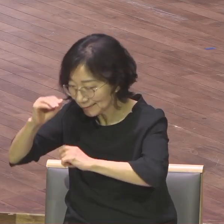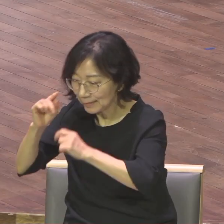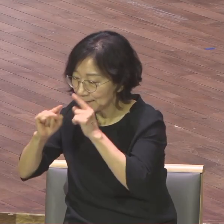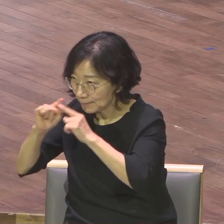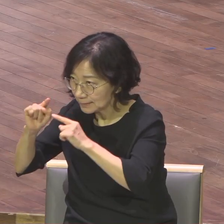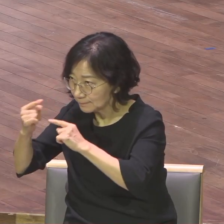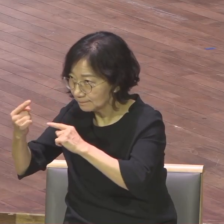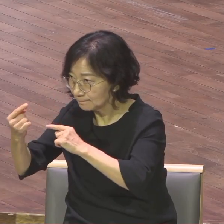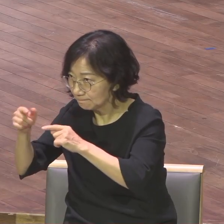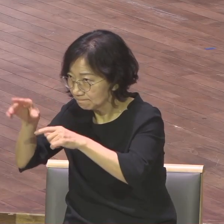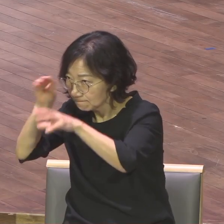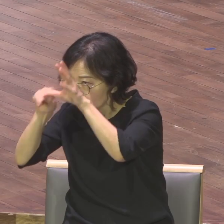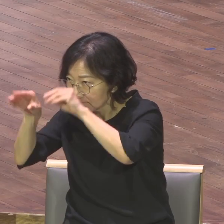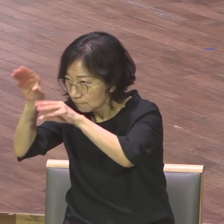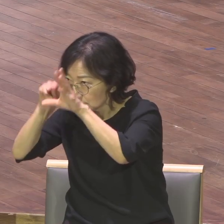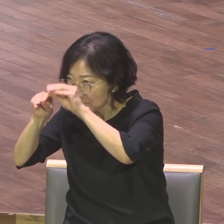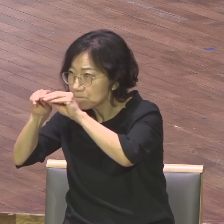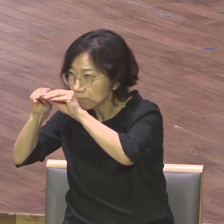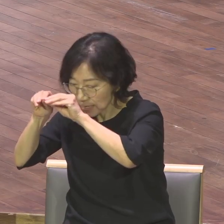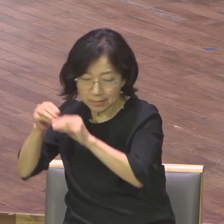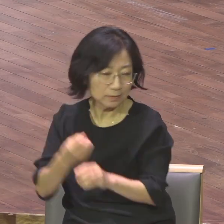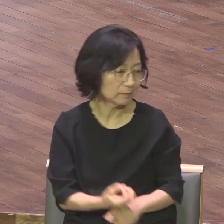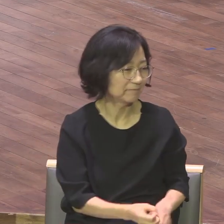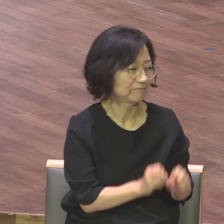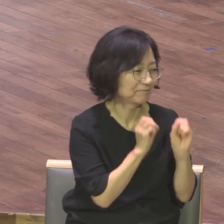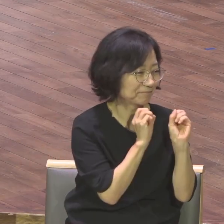대언자가 되라는 것입니다.